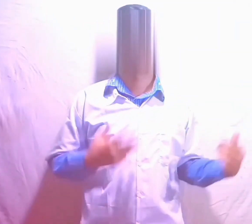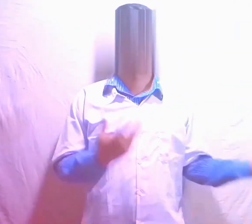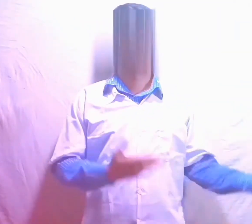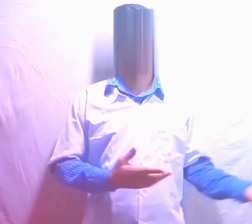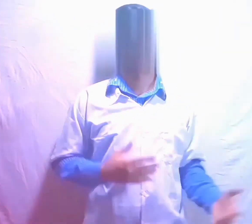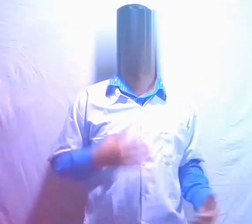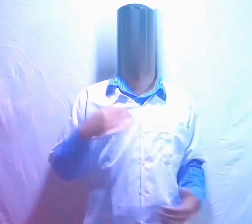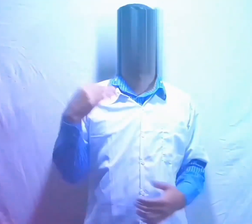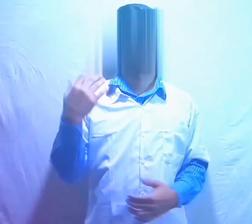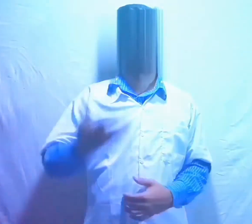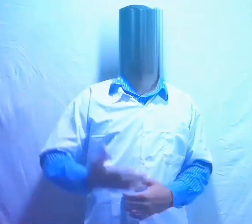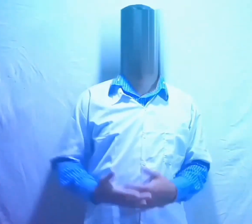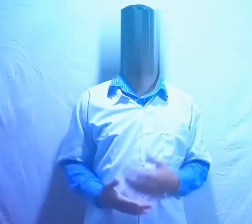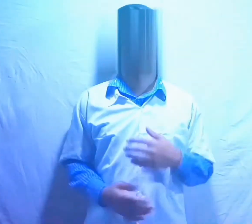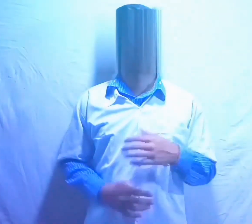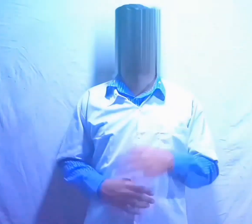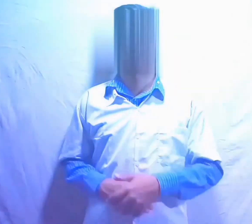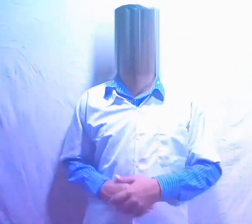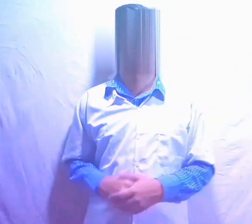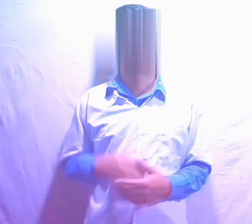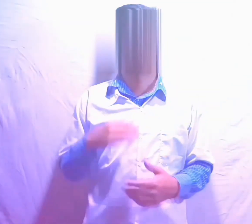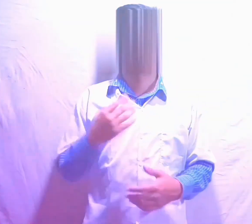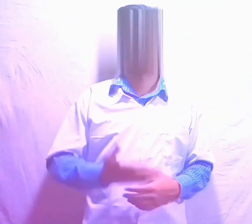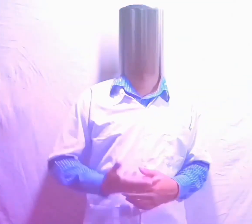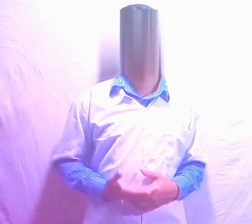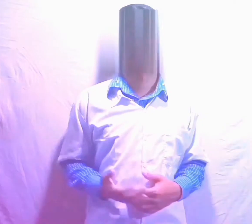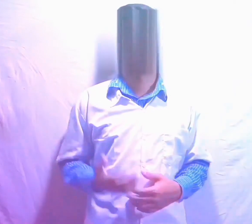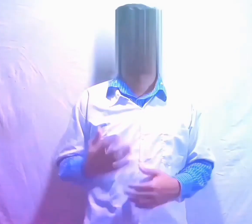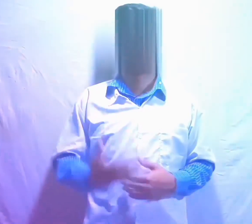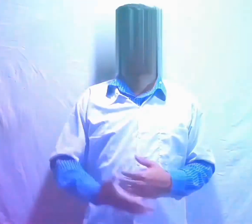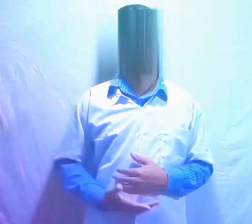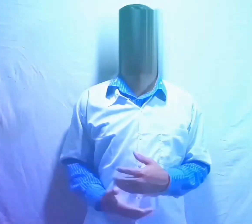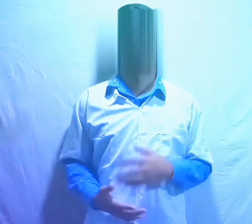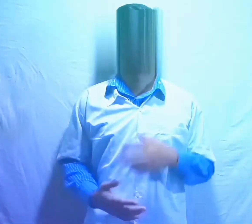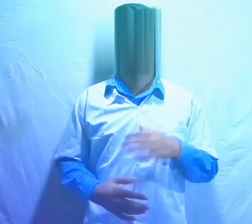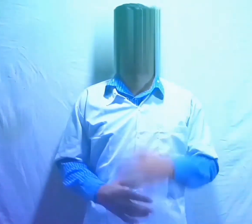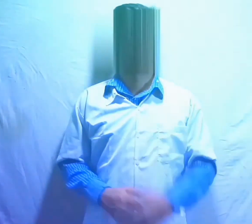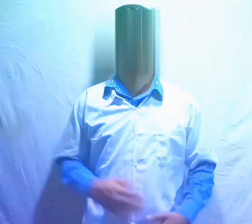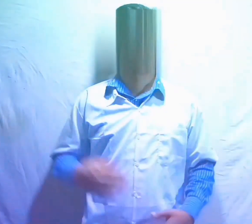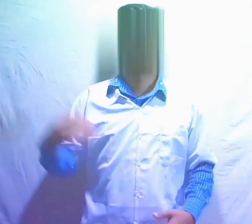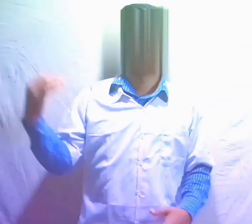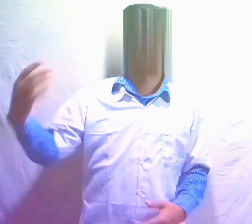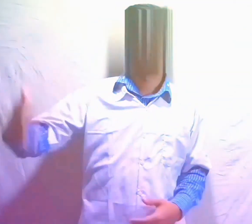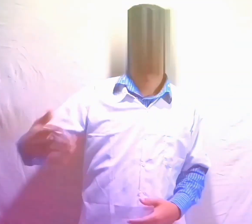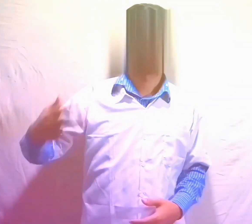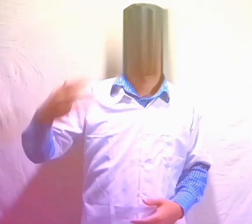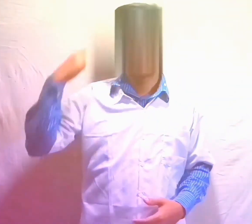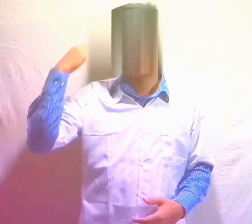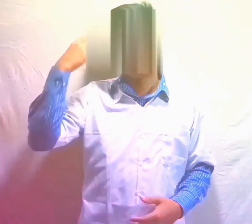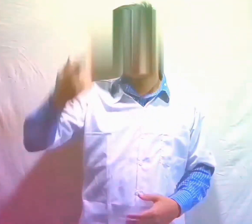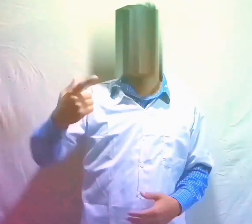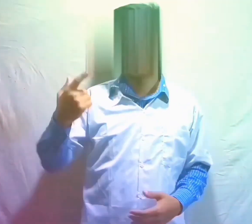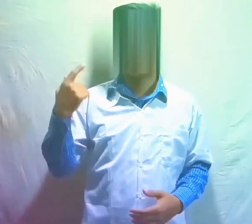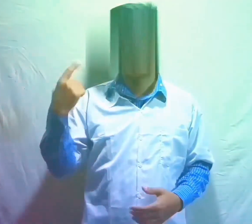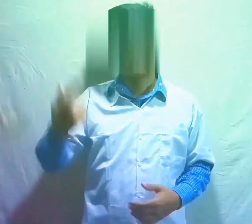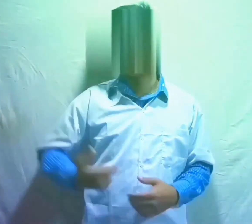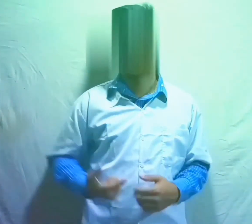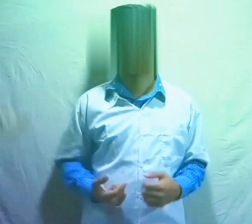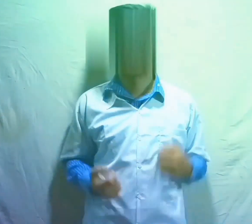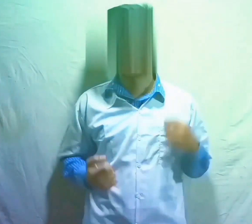যেখানে এক্সারসাইজ এর মাধ্যমে কীভাবে হাইট বাড়াবেন সেই টিপসগুলো আছে, চাইলে দেখে আসতে পারেন। ভিডিওটি